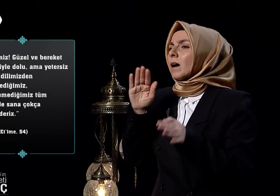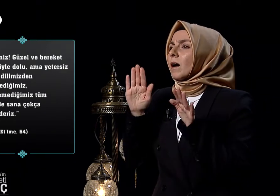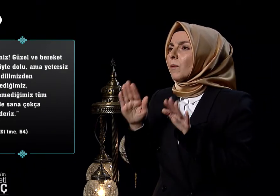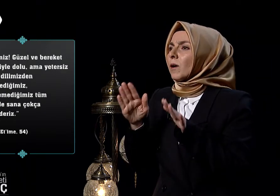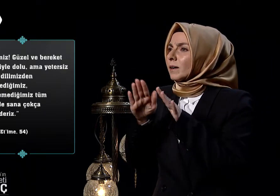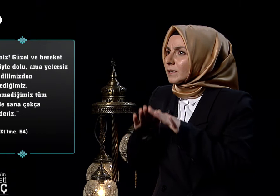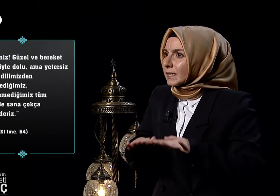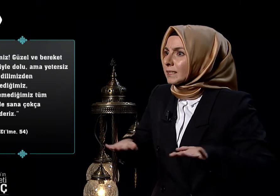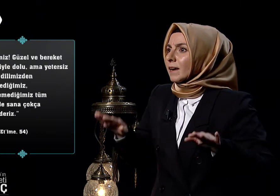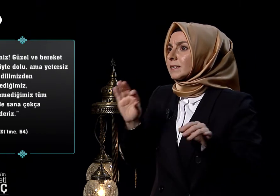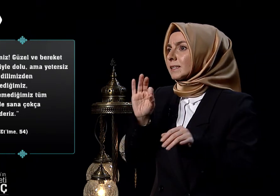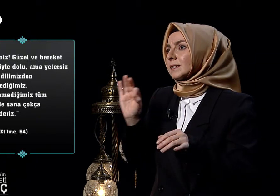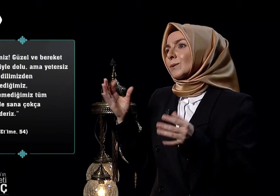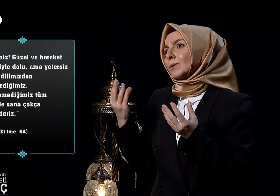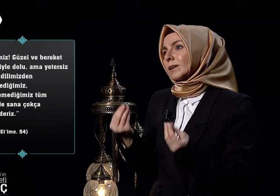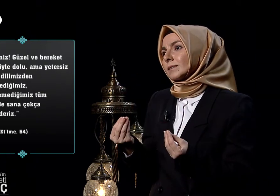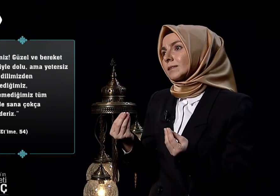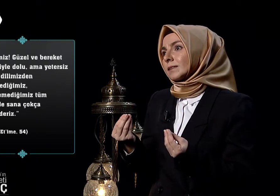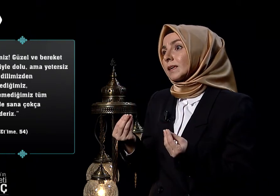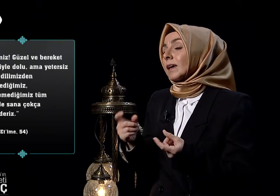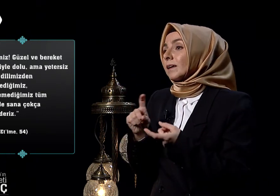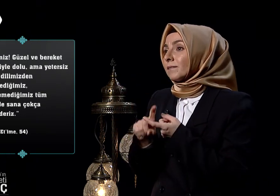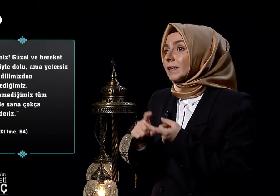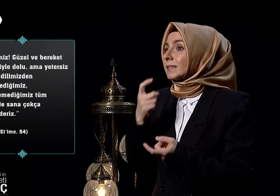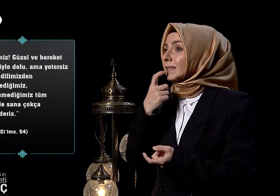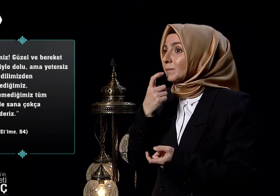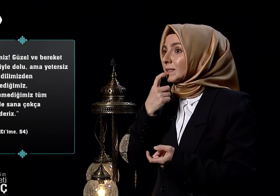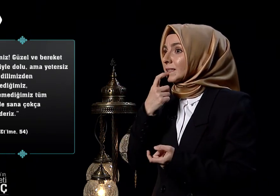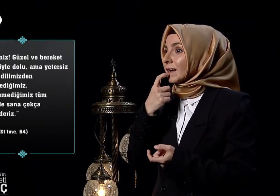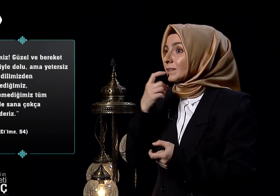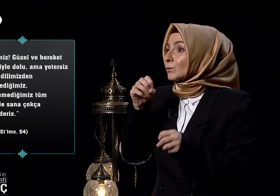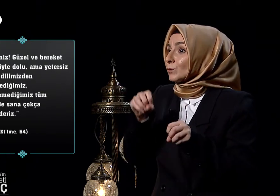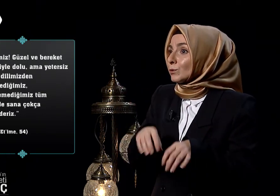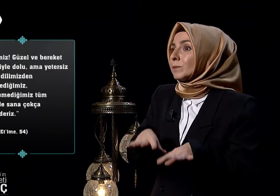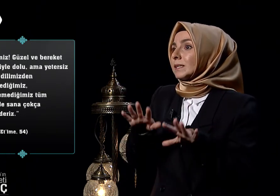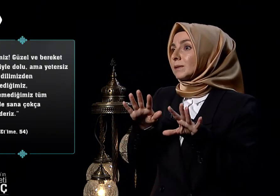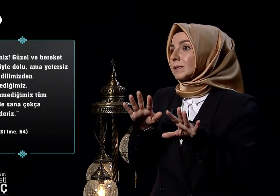ama yetersiz olan ve dilimizden düşürmediğimiz,